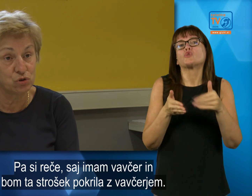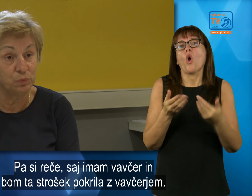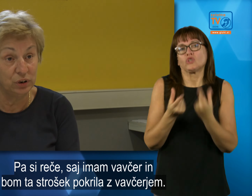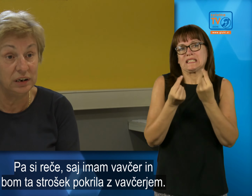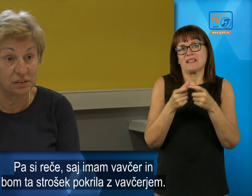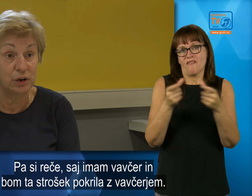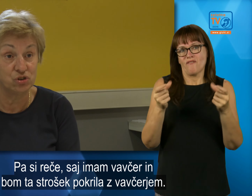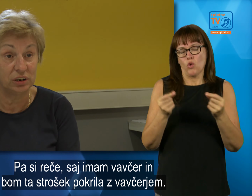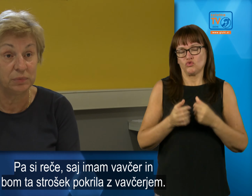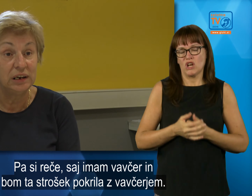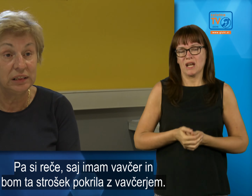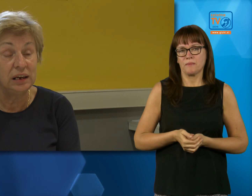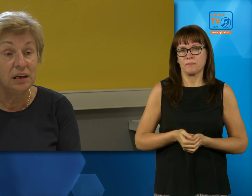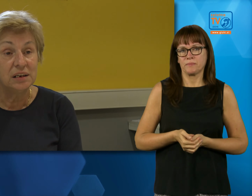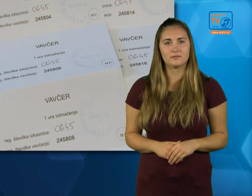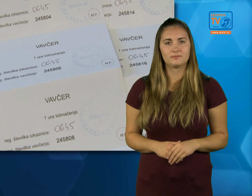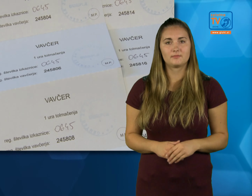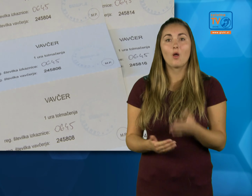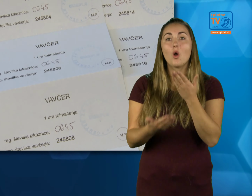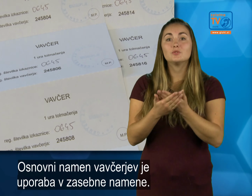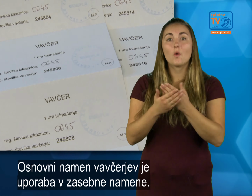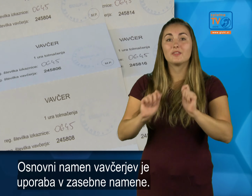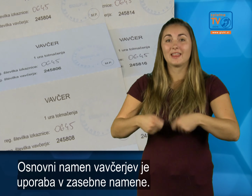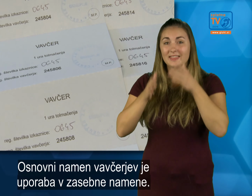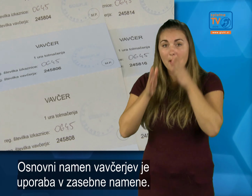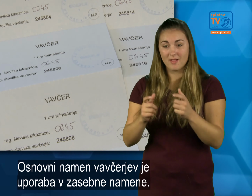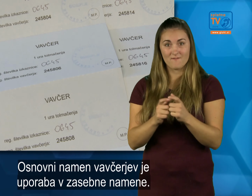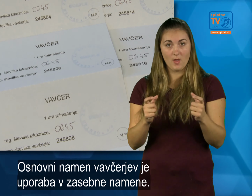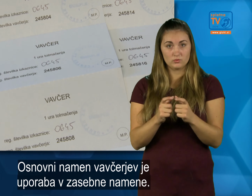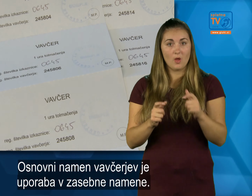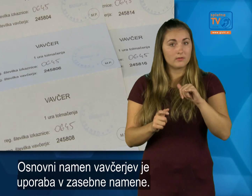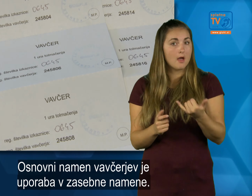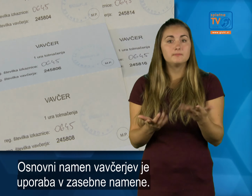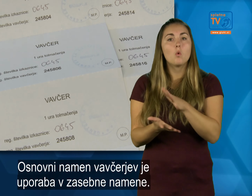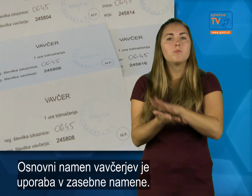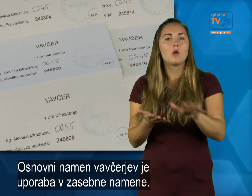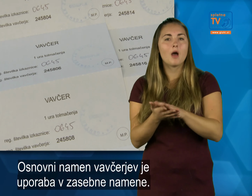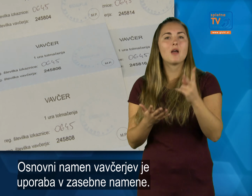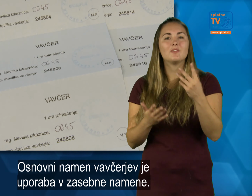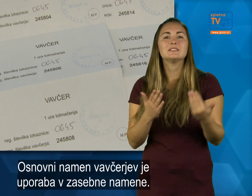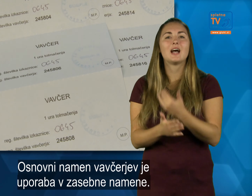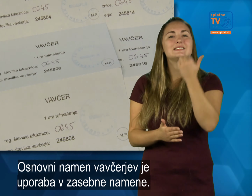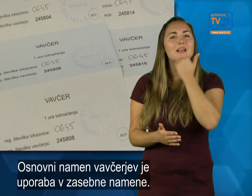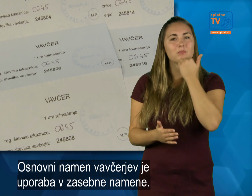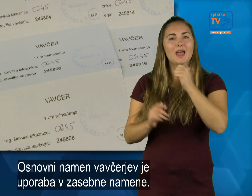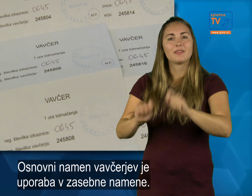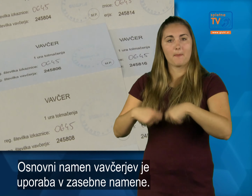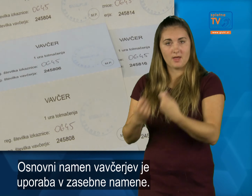ta strošek pokrila z vavčerjem, ne. Osnovni namen vavčerjev je uporaba v zasebne